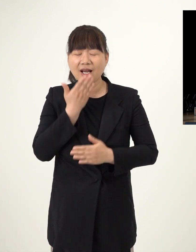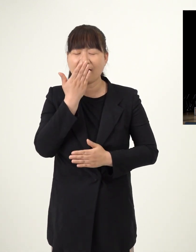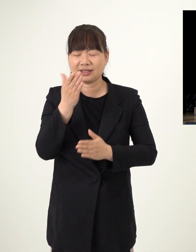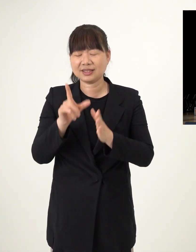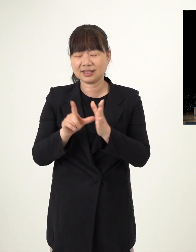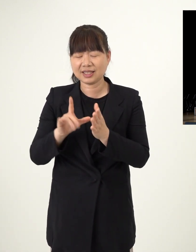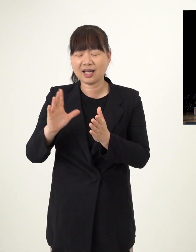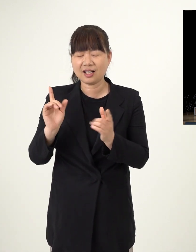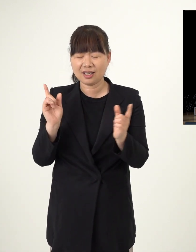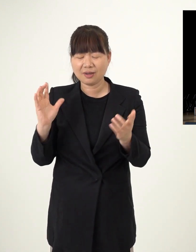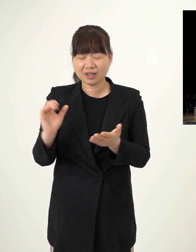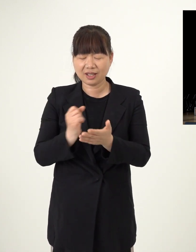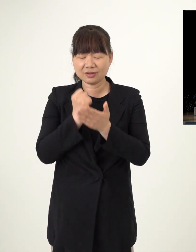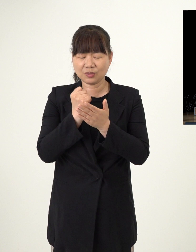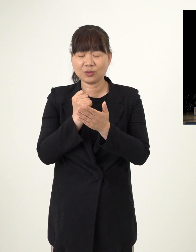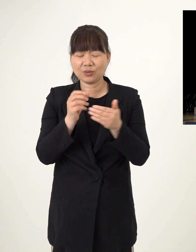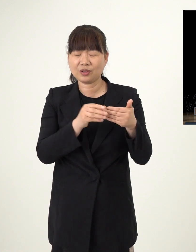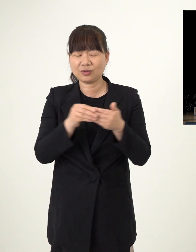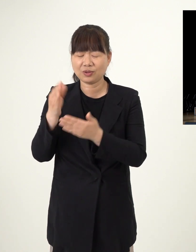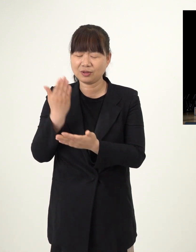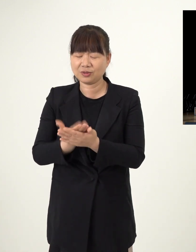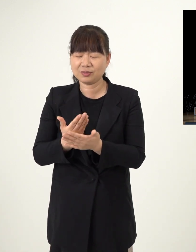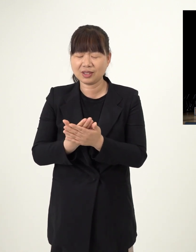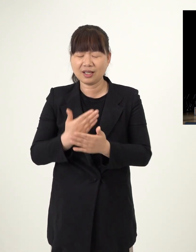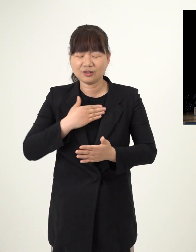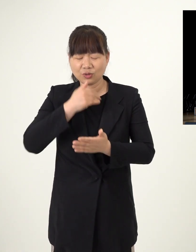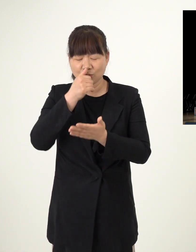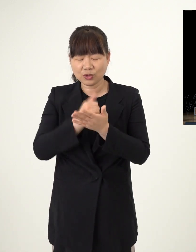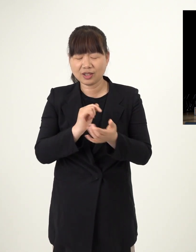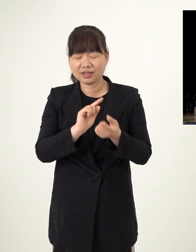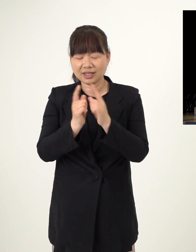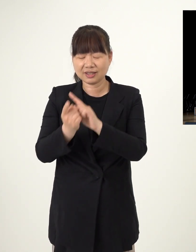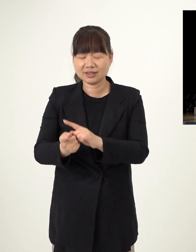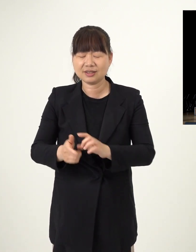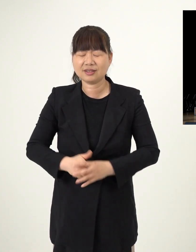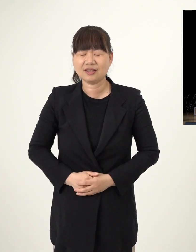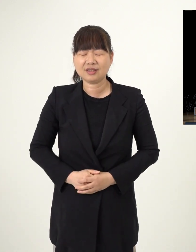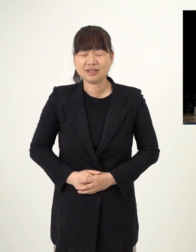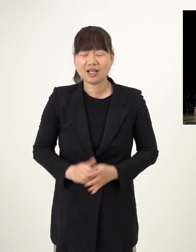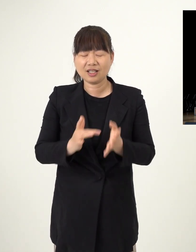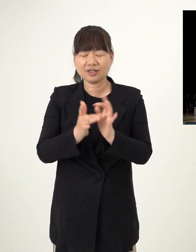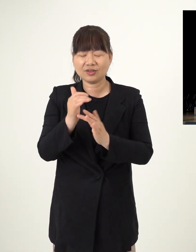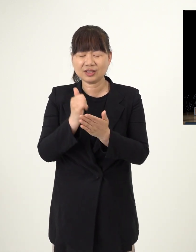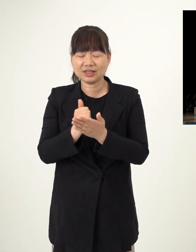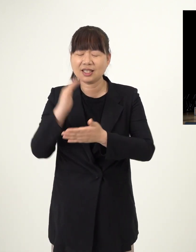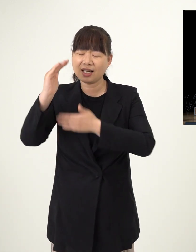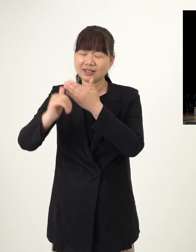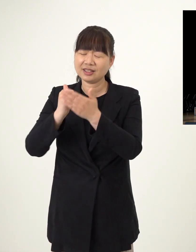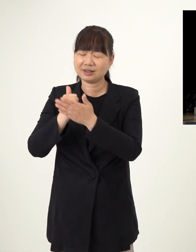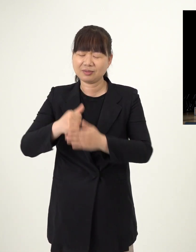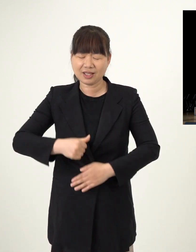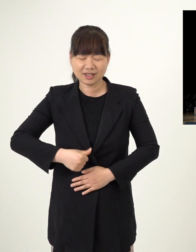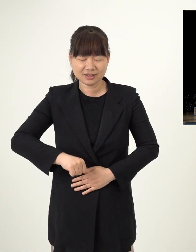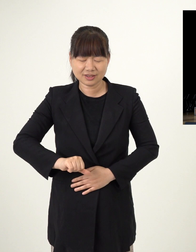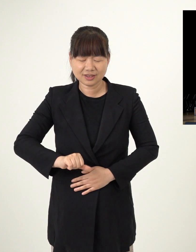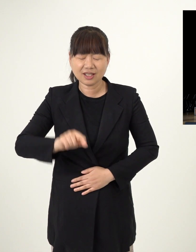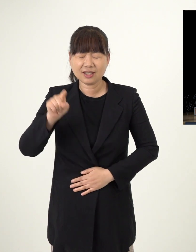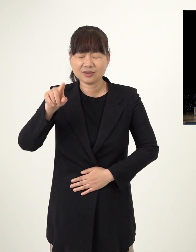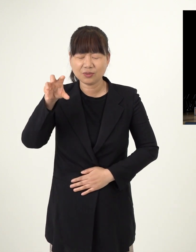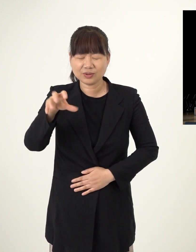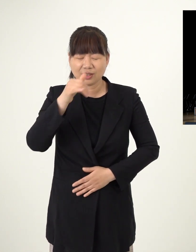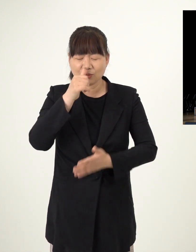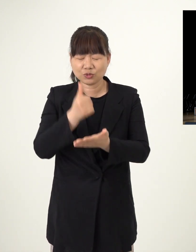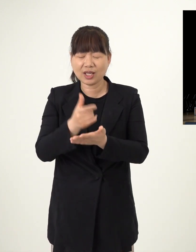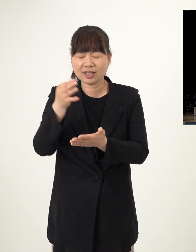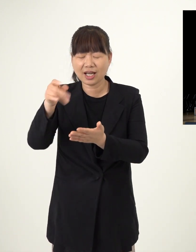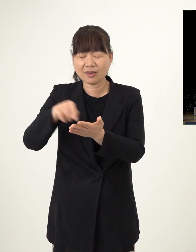되도록 이끌어 주시옵소서. 내 죄를 대신해서 예수님 하나님의 아들이 거기에